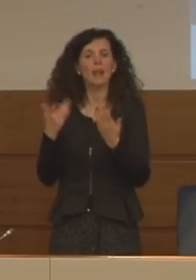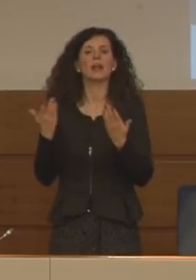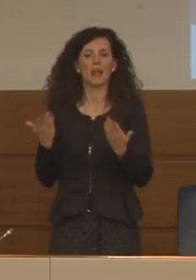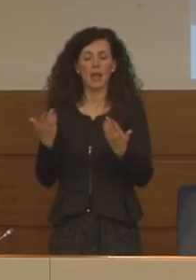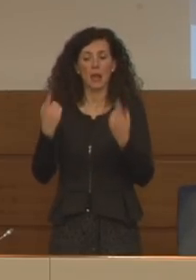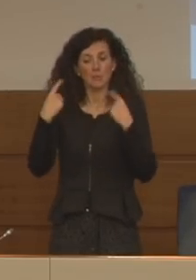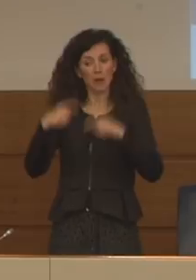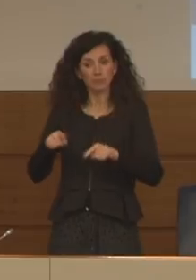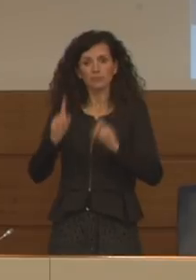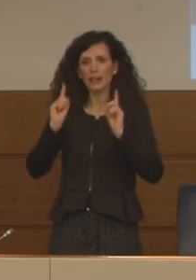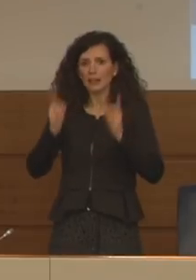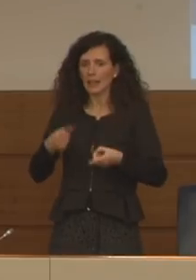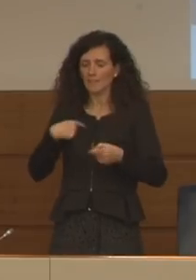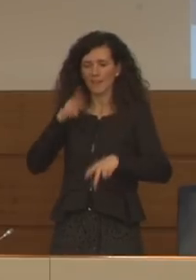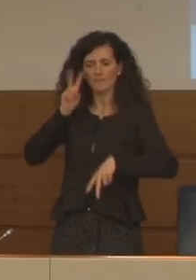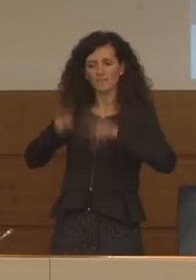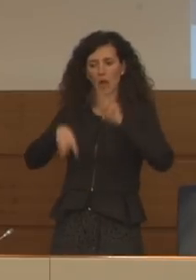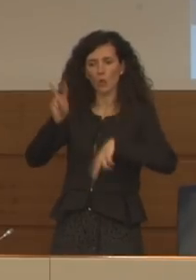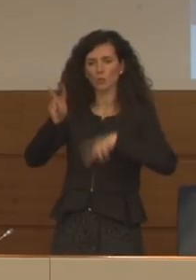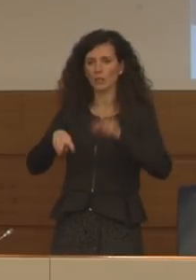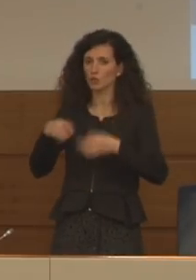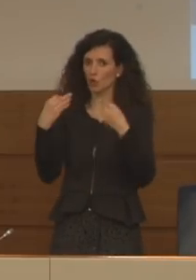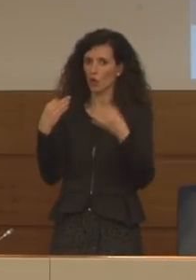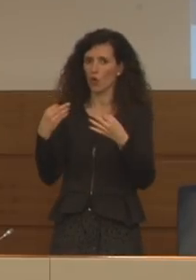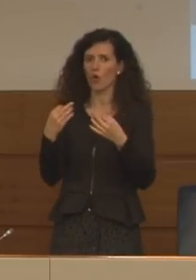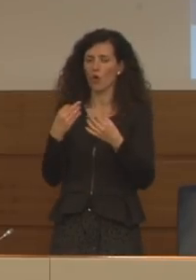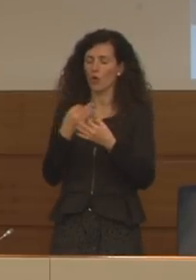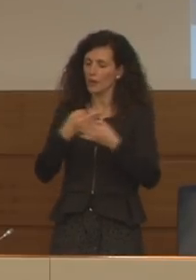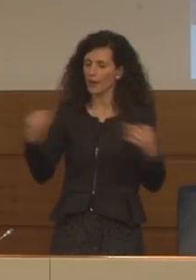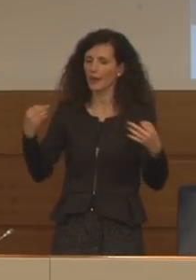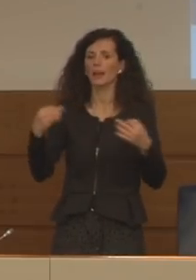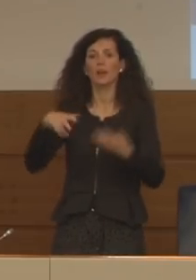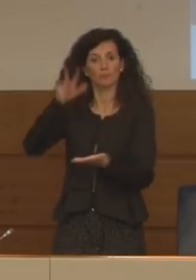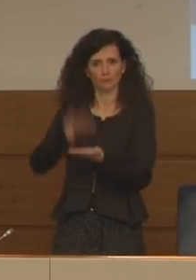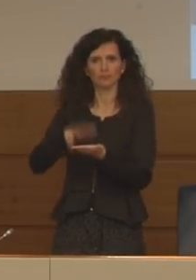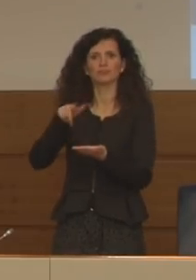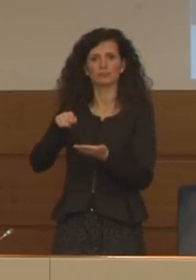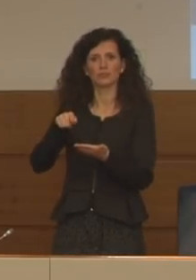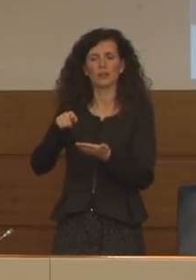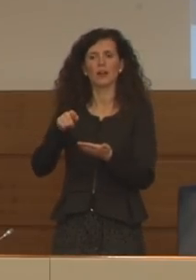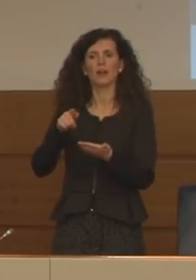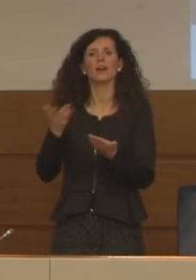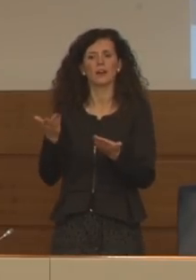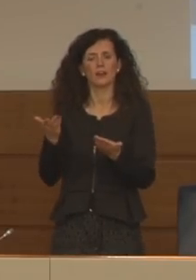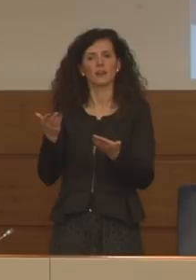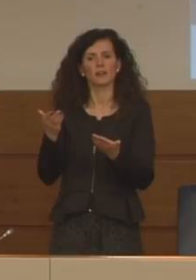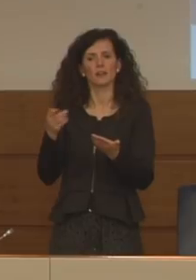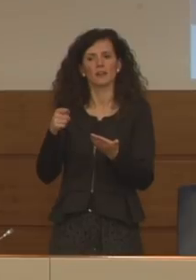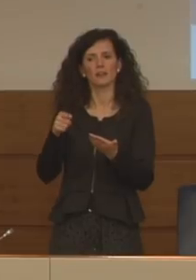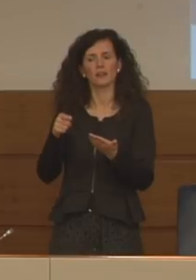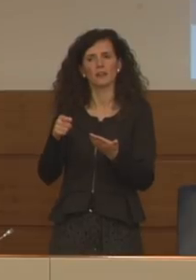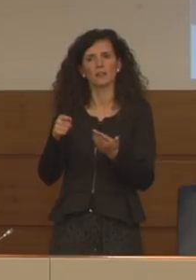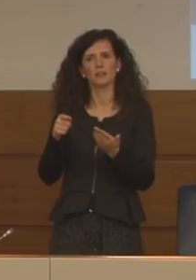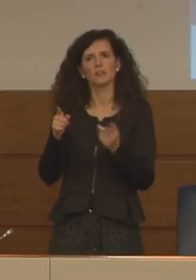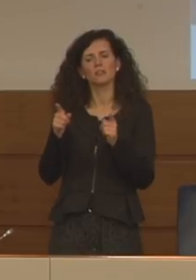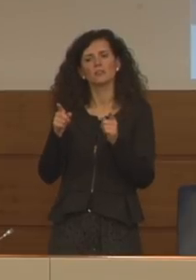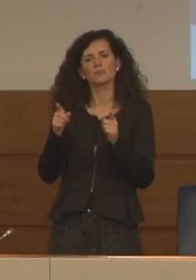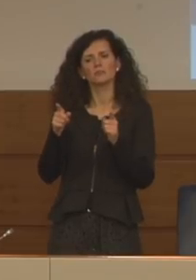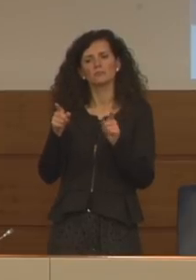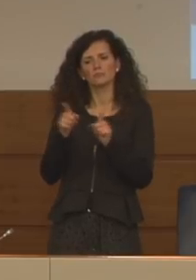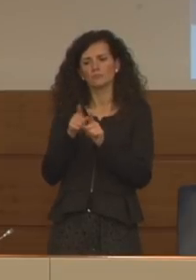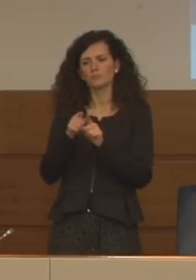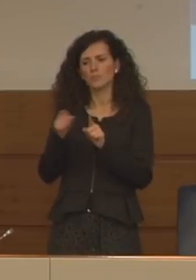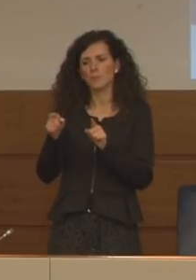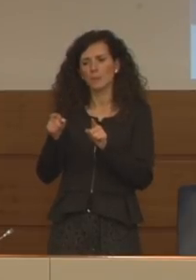maniera più corretta possibile in modo tale da evitare sia azioni localizzate quindi non intraprese